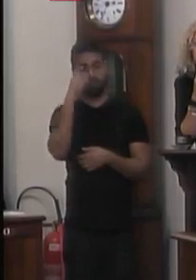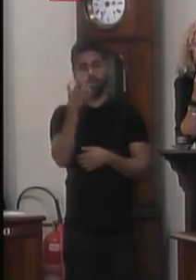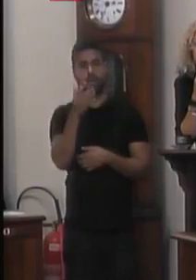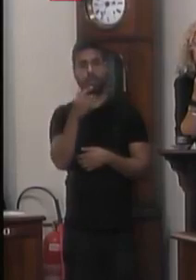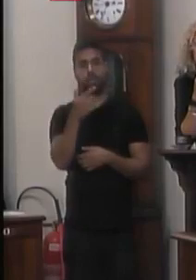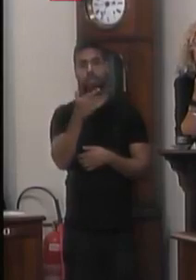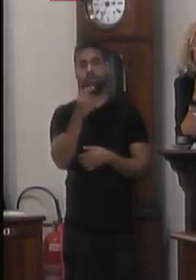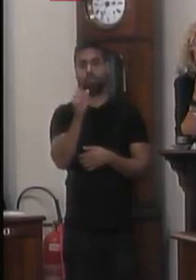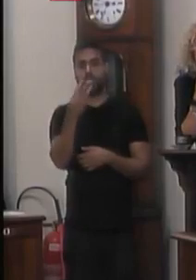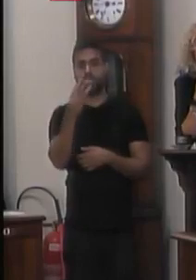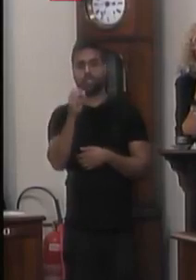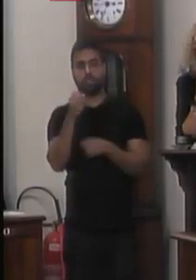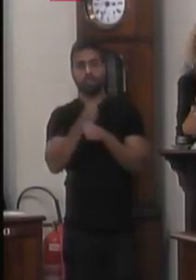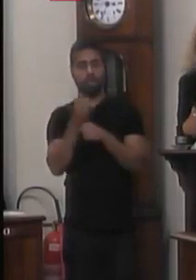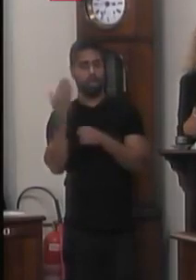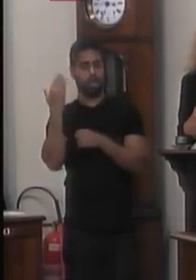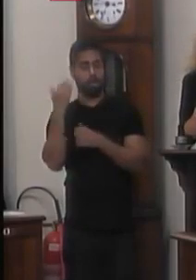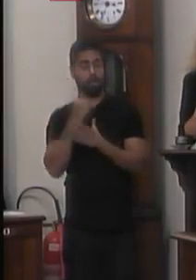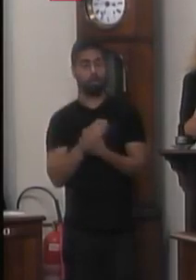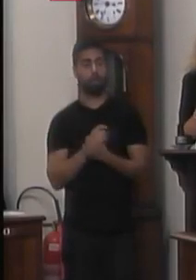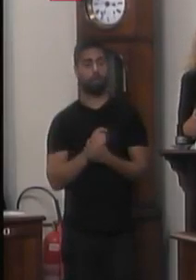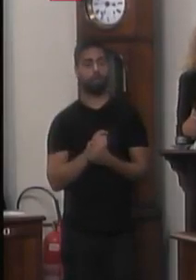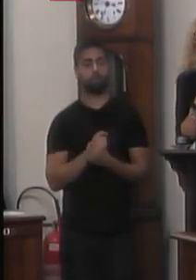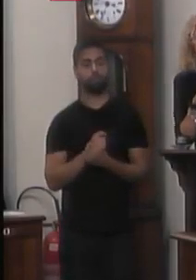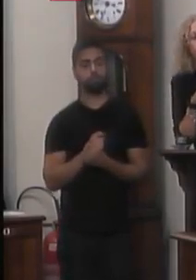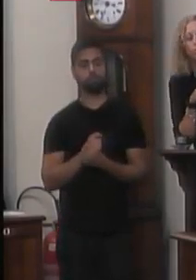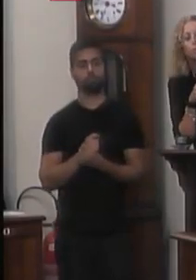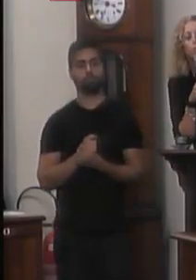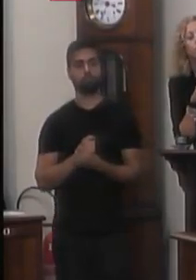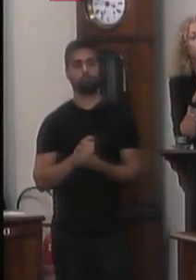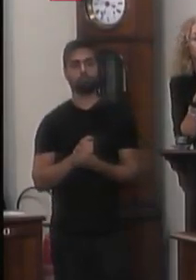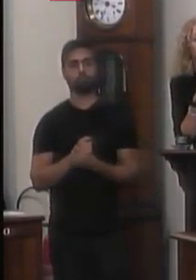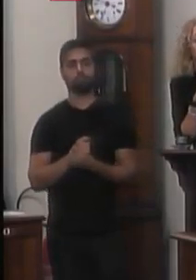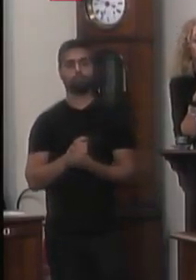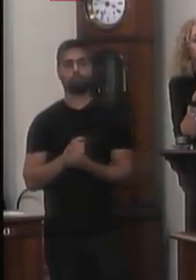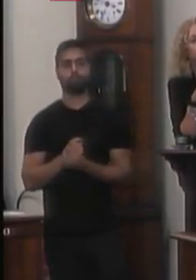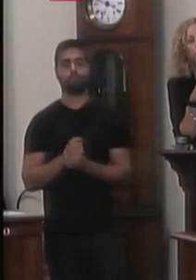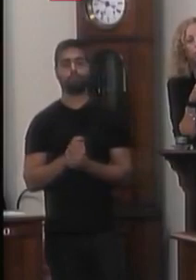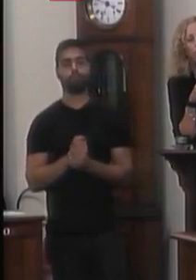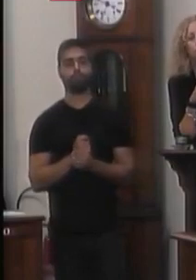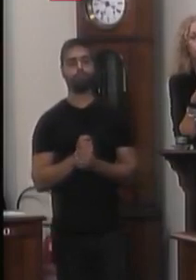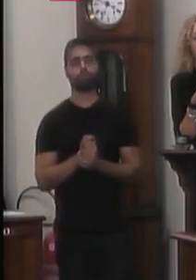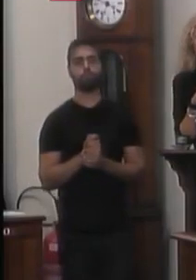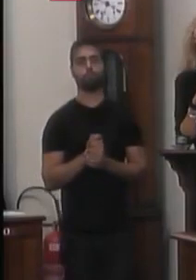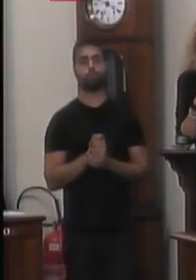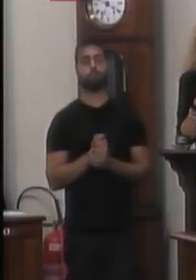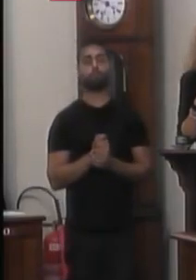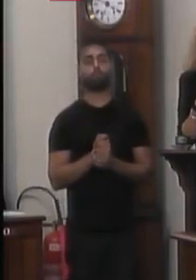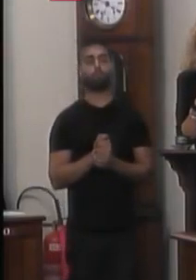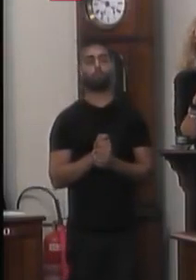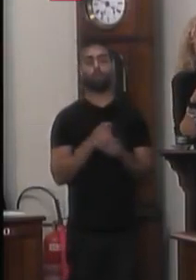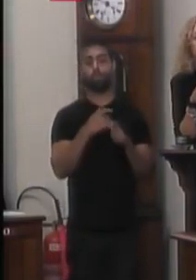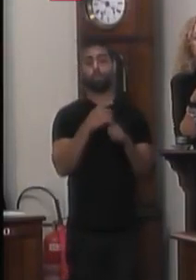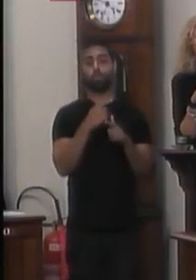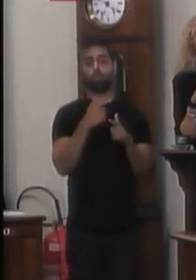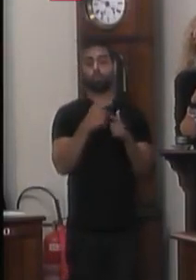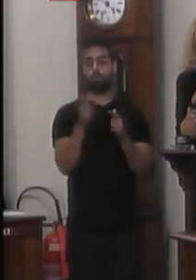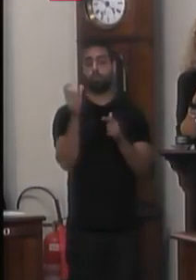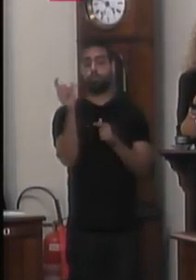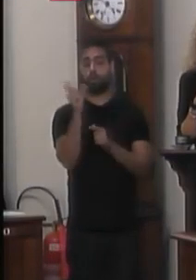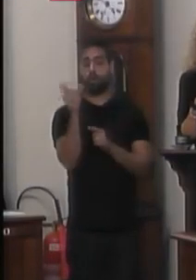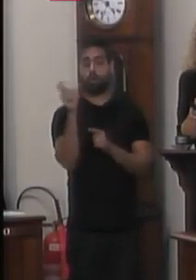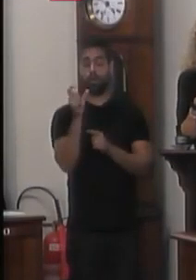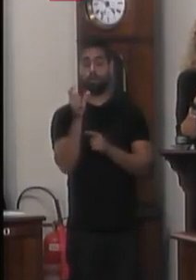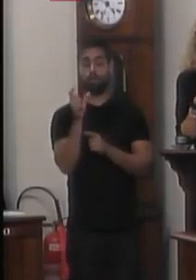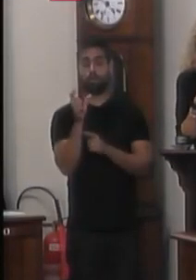anos atrás. Aí. Depois eu vou fazer mais uma. Vereador, essa questão dos cartões de crédito aí, isso é